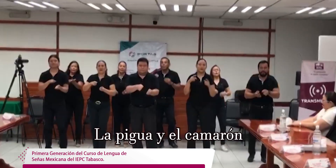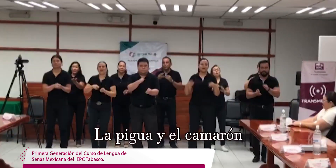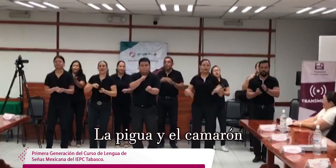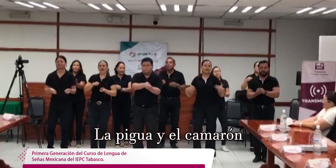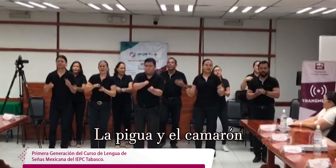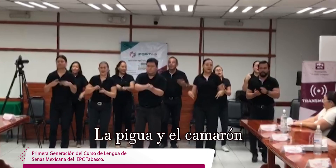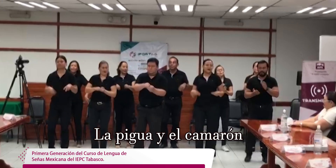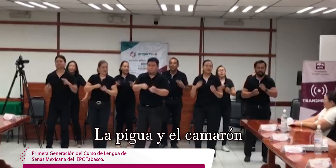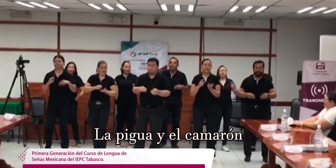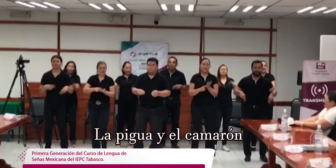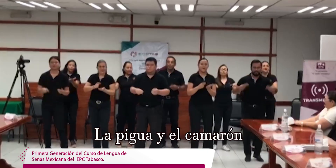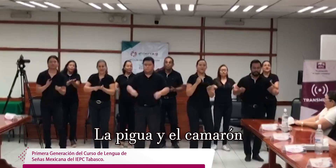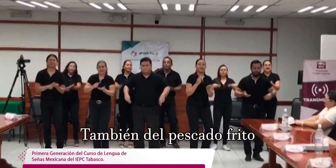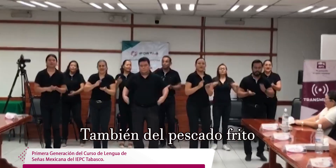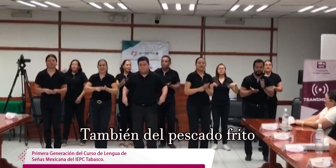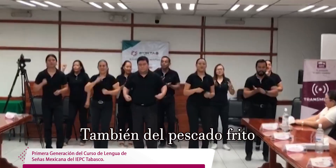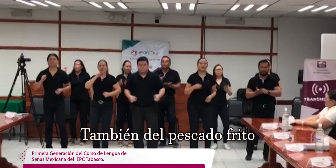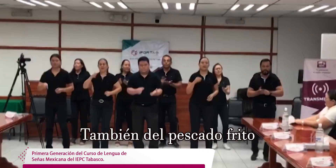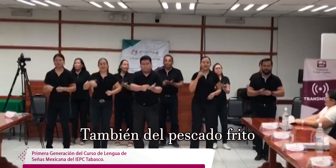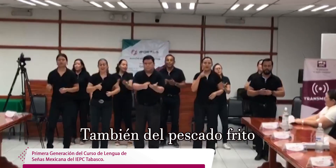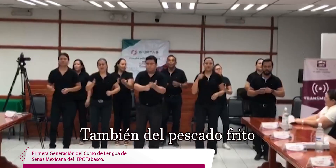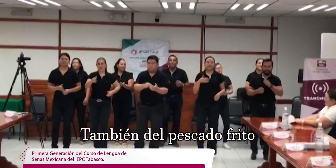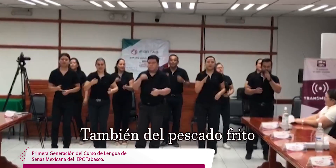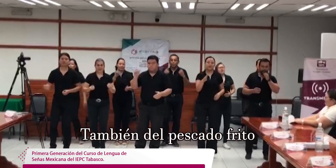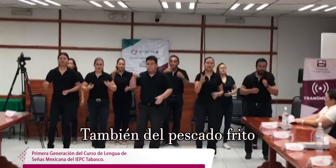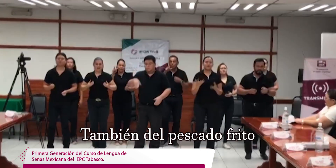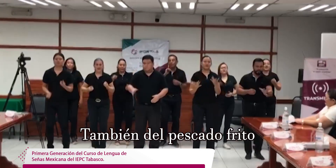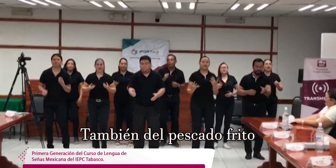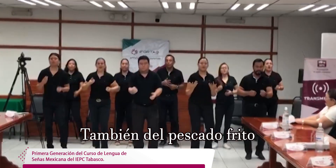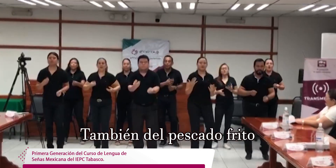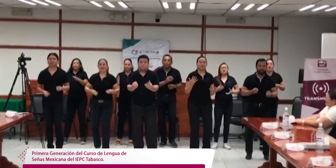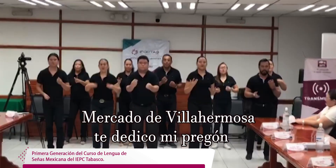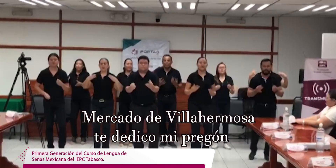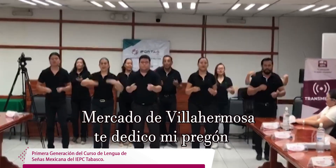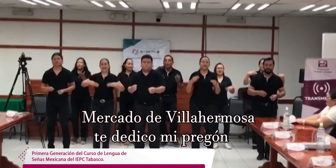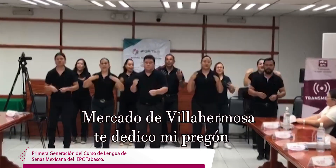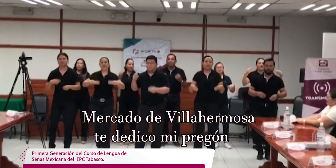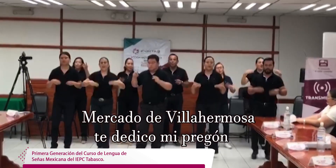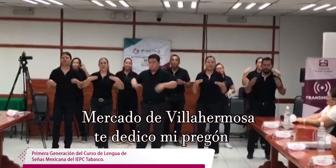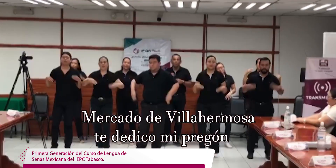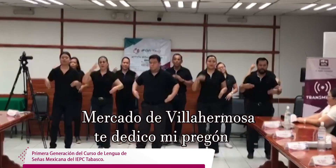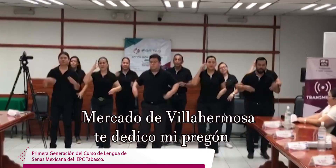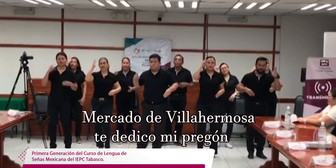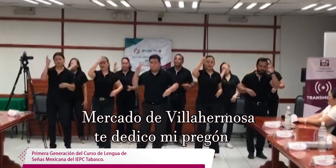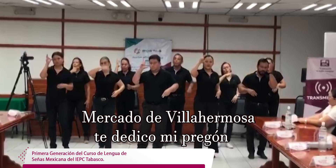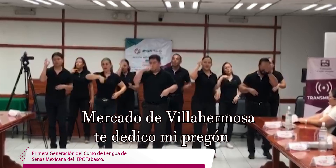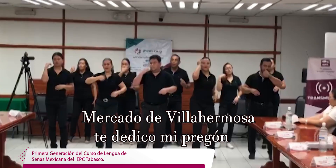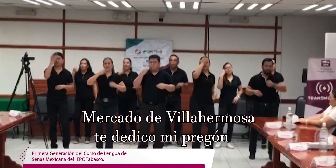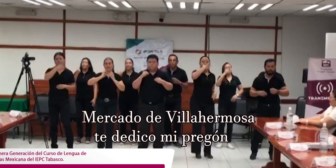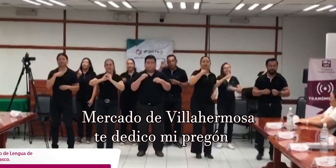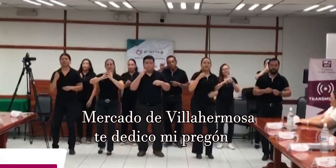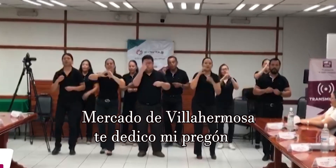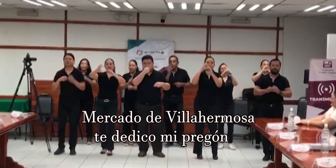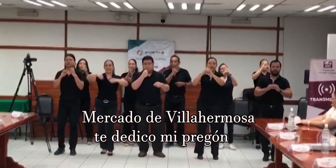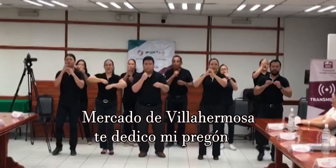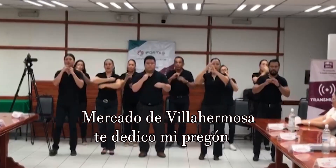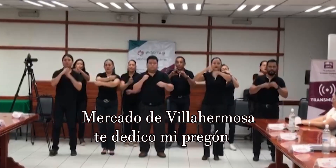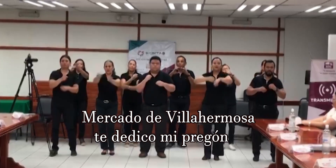Chiquiriquito, dejo esa noce, el mañón la pita marido ya manos chiquiriquito. Chiquiriquito, dejo caimito, la